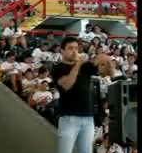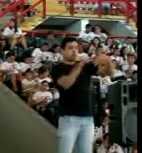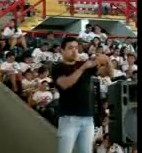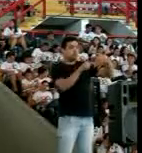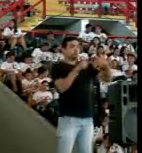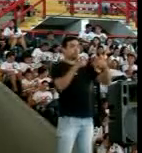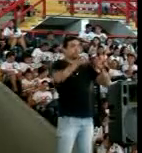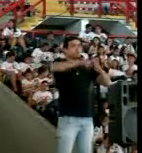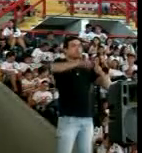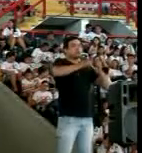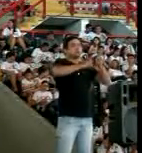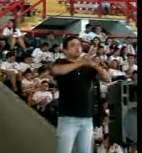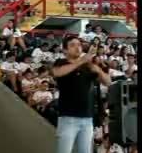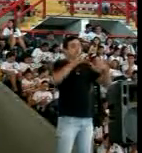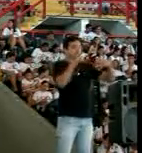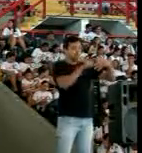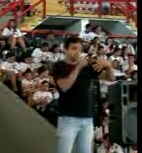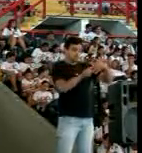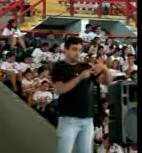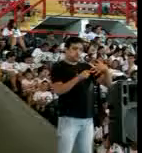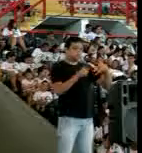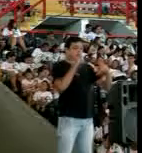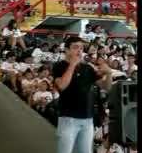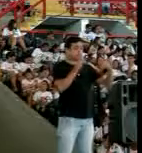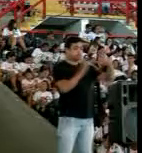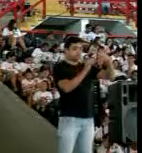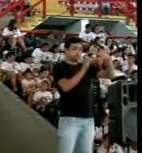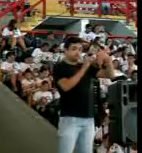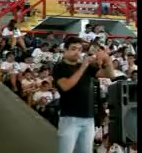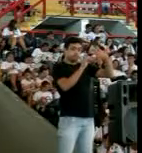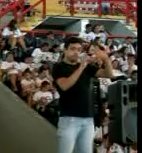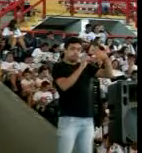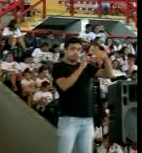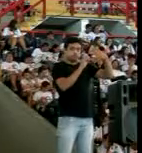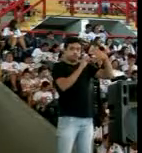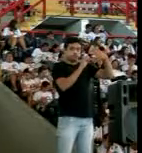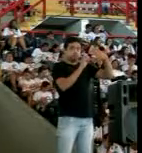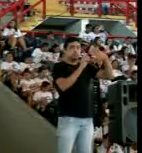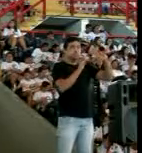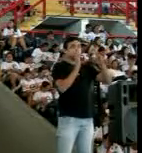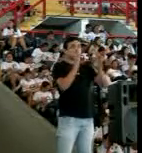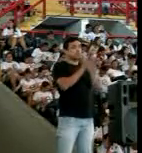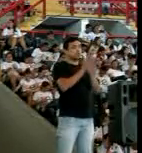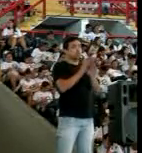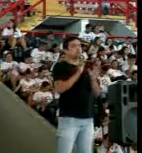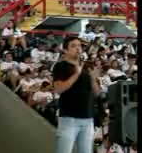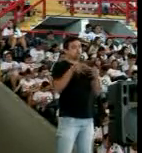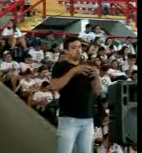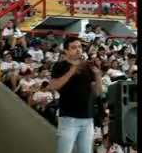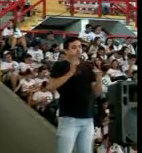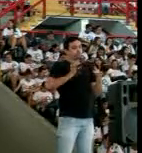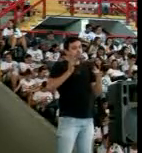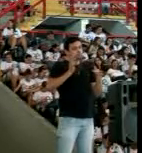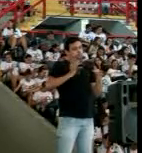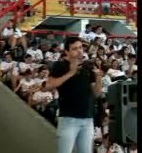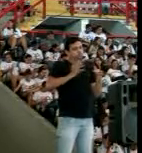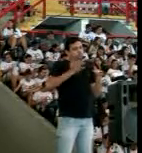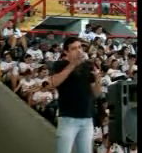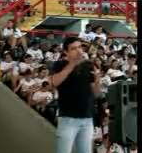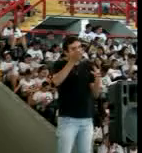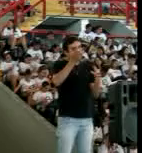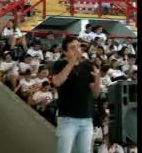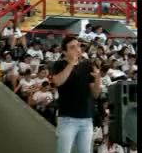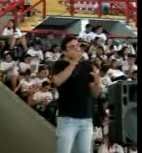crise, o que não representa a crise. Olha o que diz a letra D, ó. Pressão das elites coloniais que